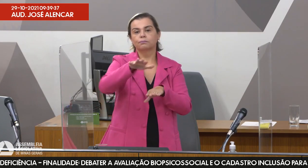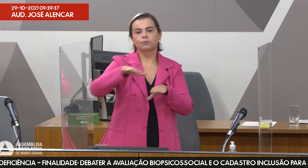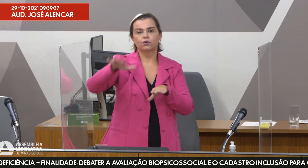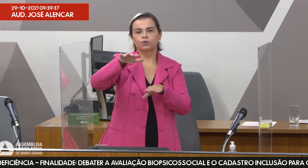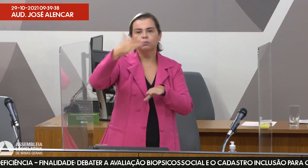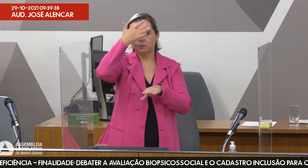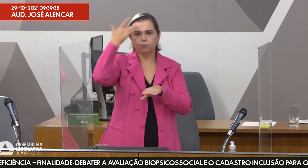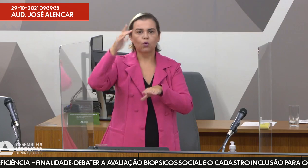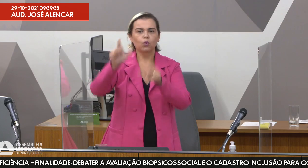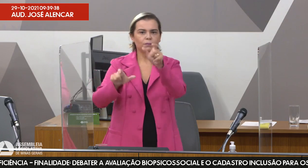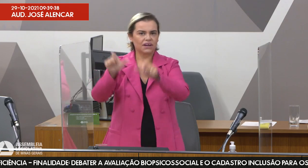foram disponibilizados.